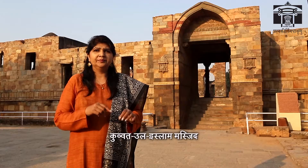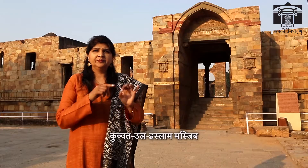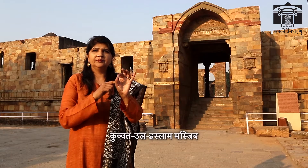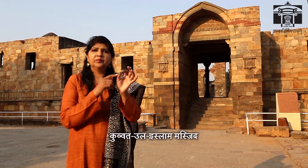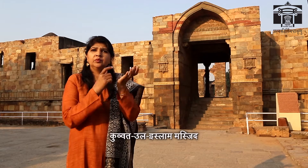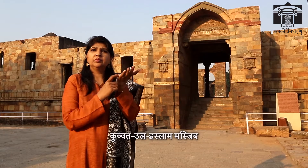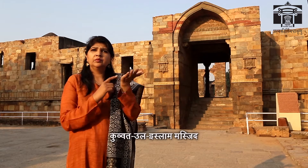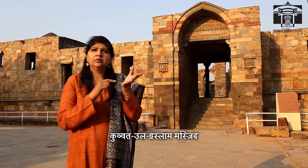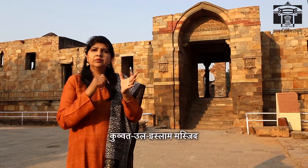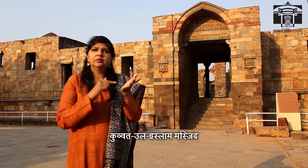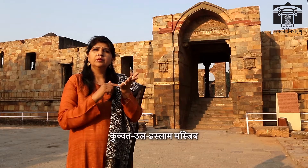कुव्वतुल इस्लाम मस्जिद